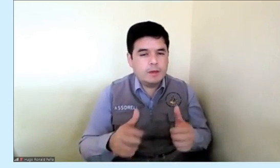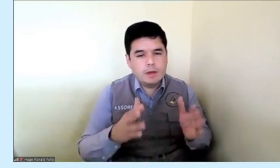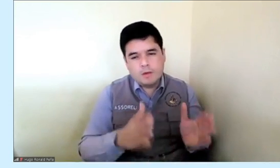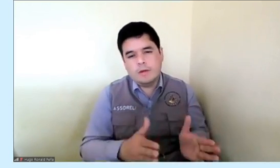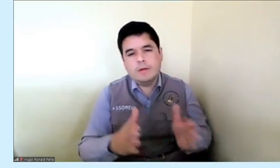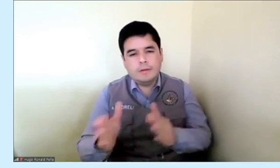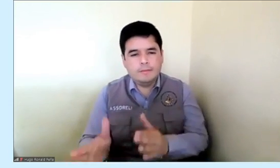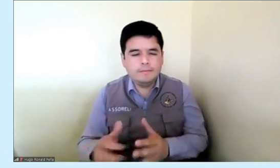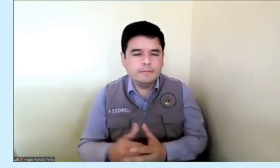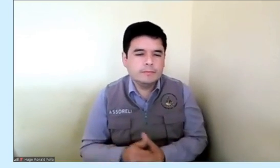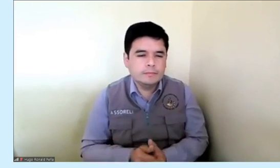Muy bien.